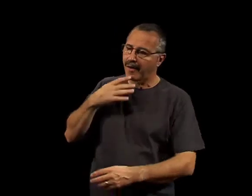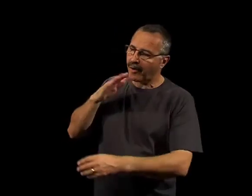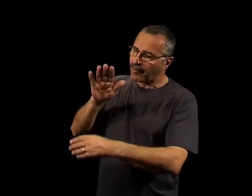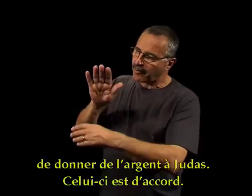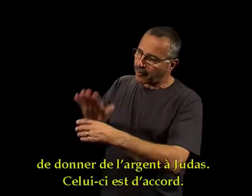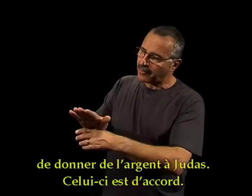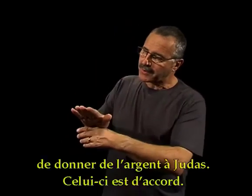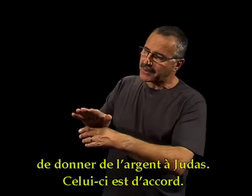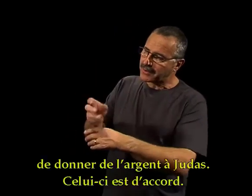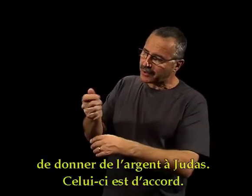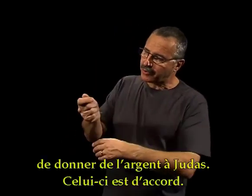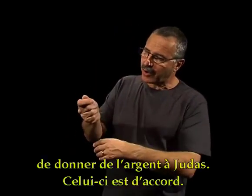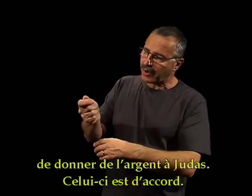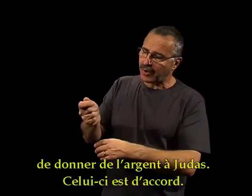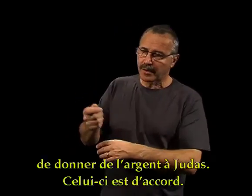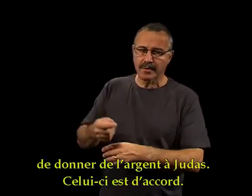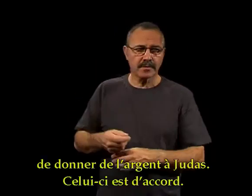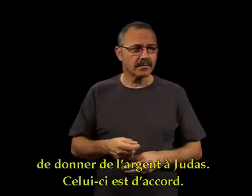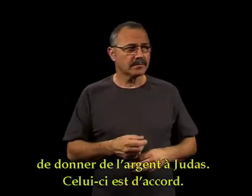Et ils promettent de donner de l'argent à Judas.